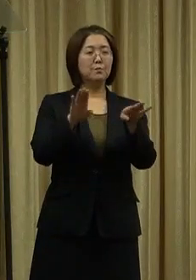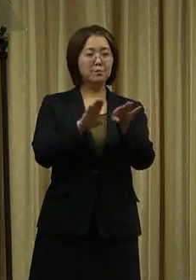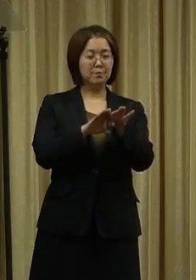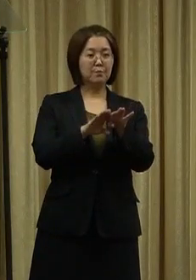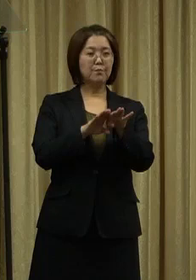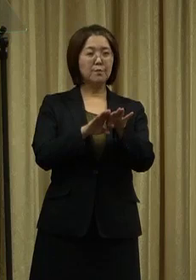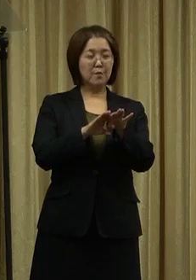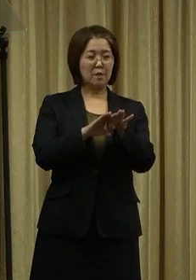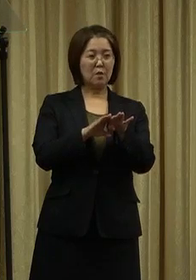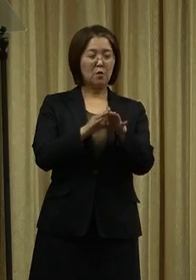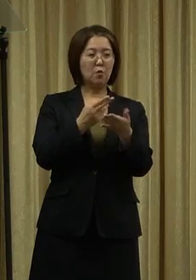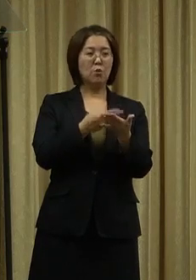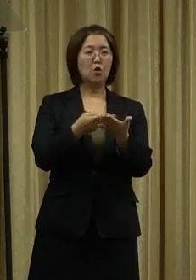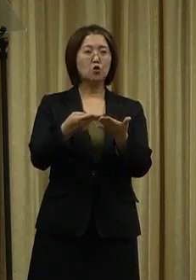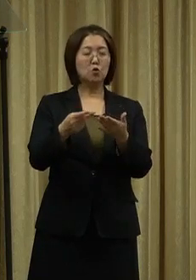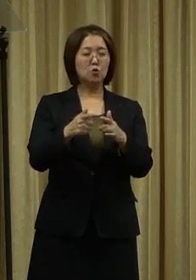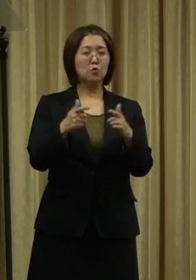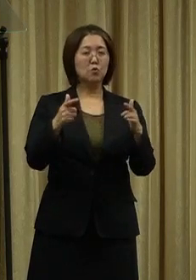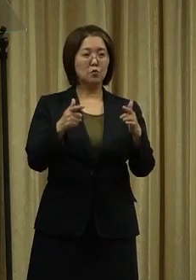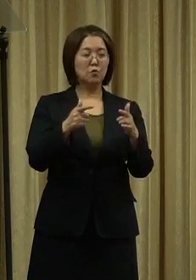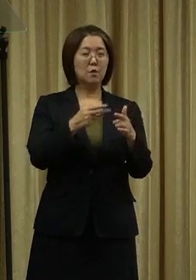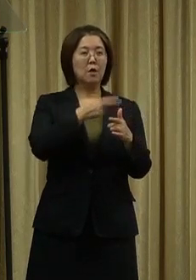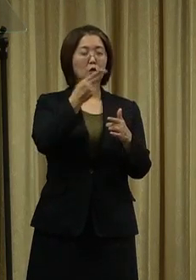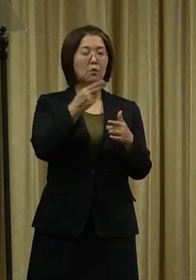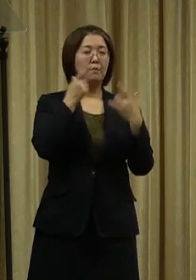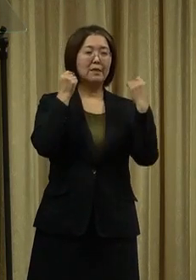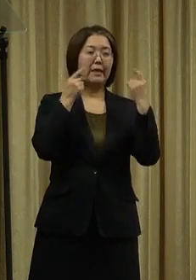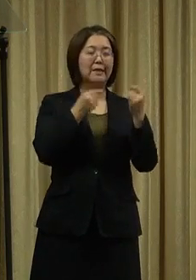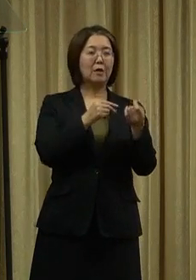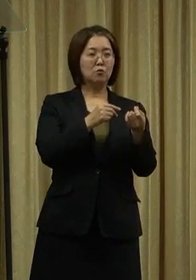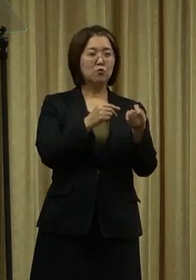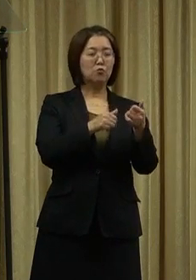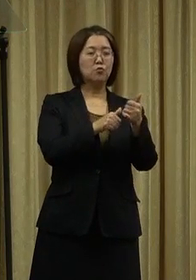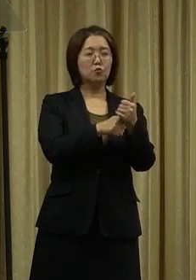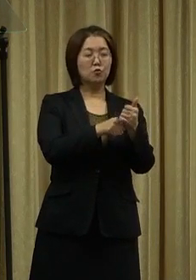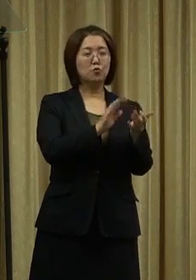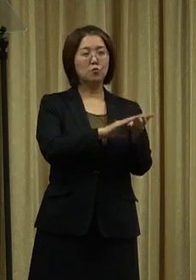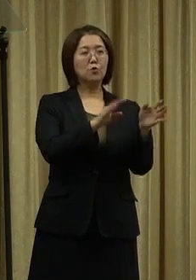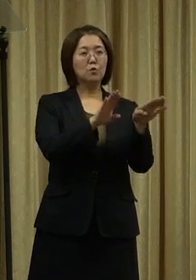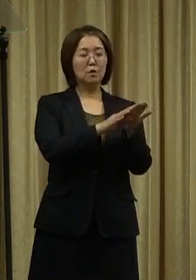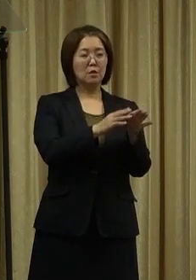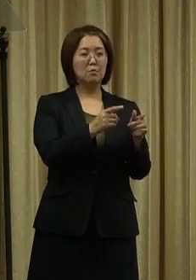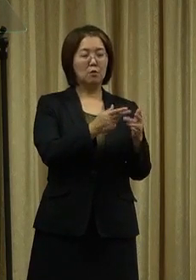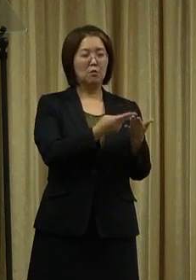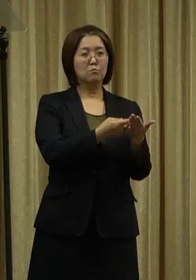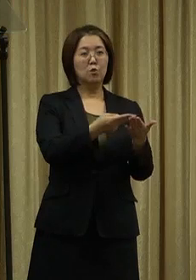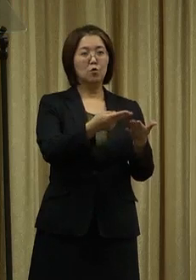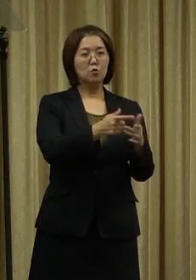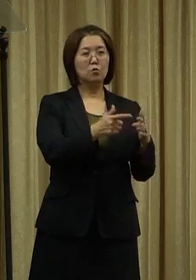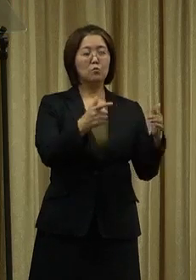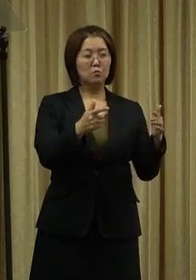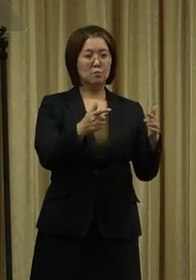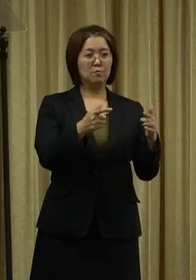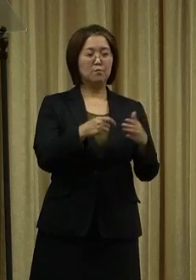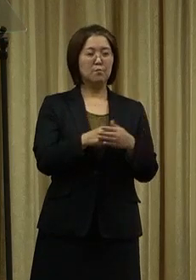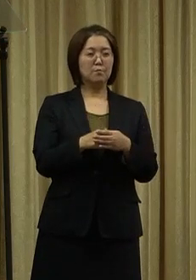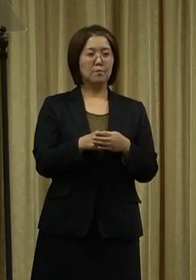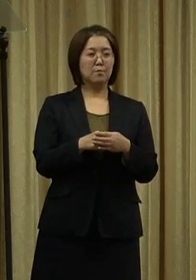富山大学附属病院での病床整備を支援し、感染症の医療提供体制を強化